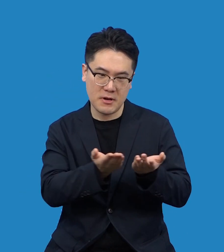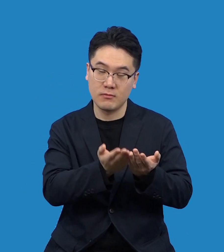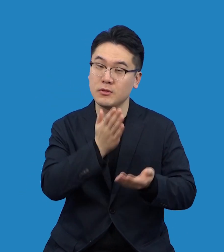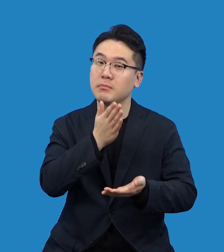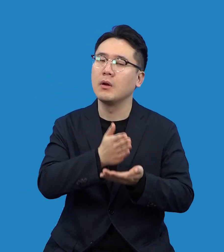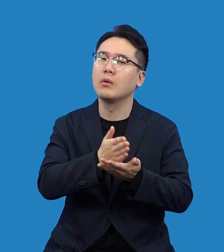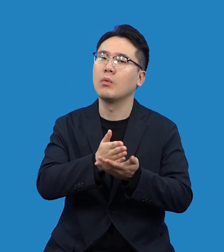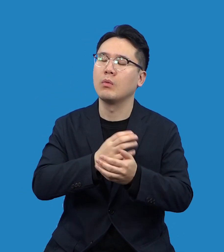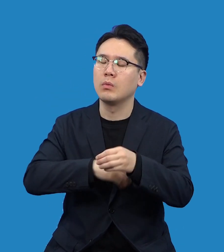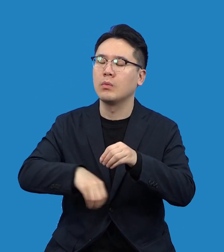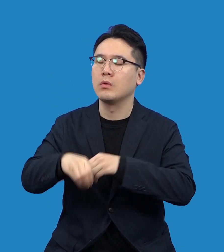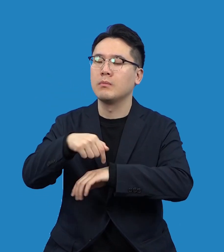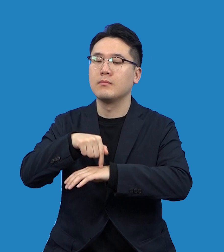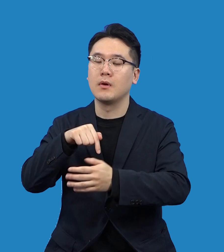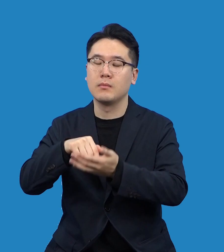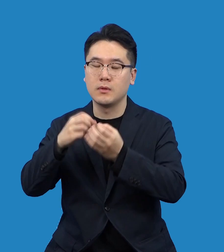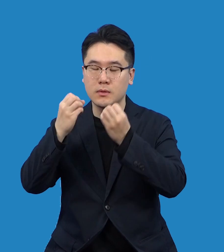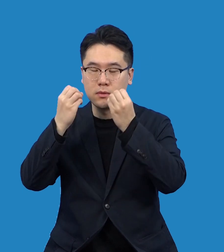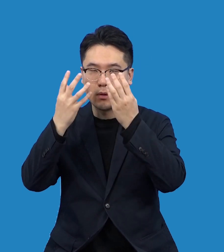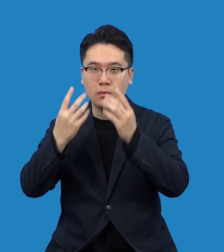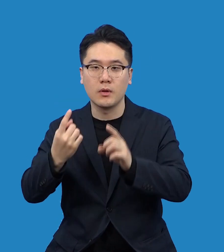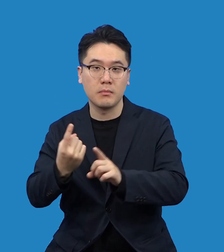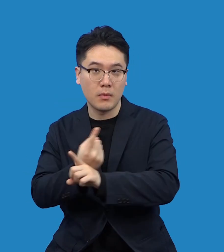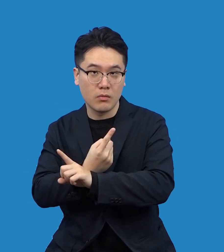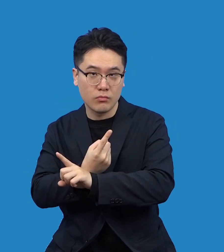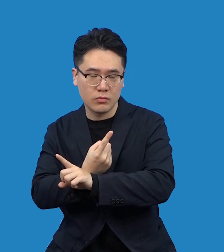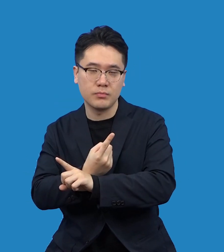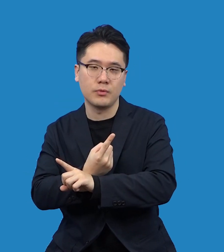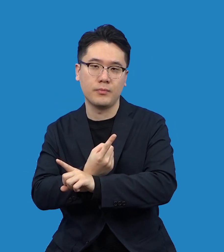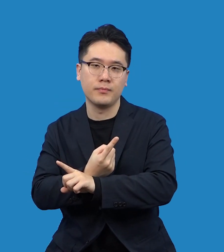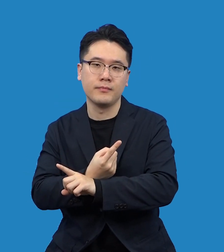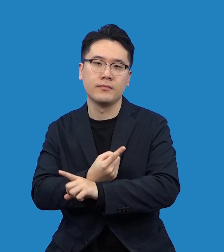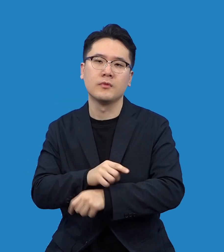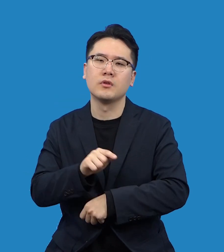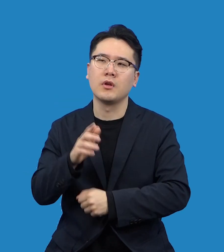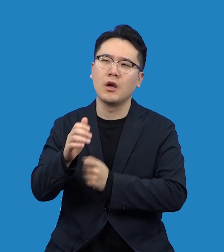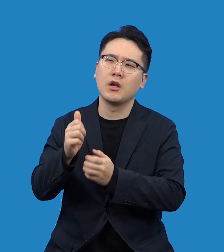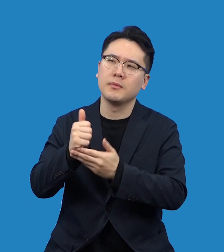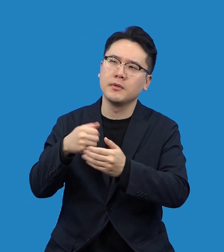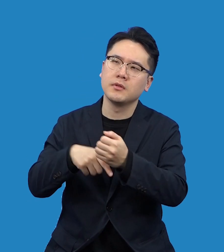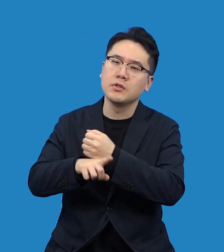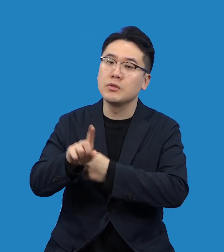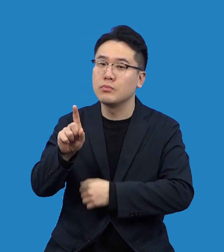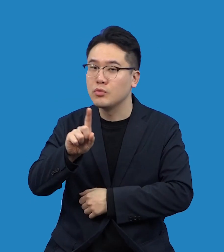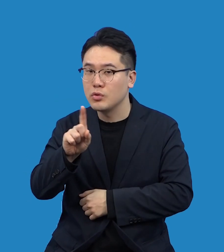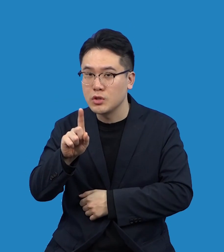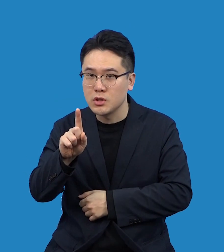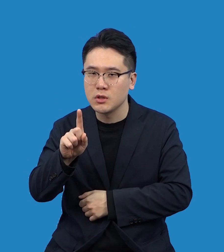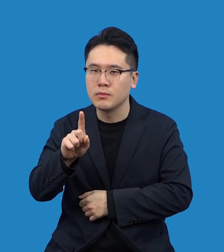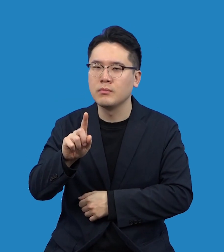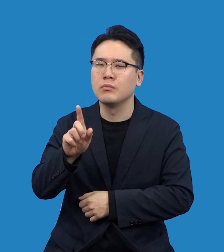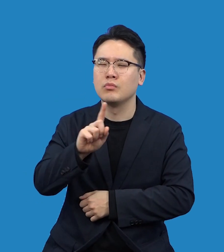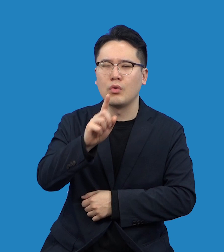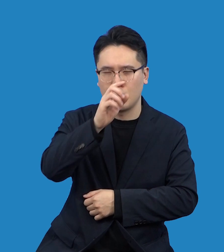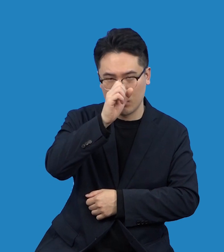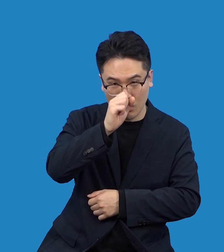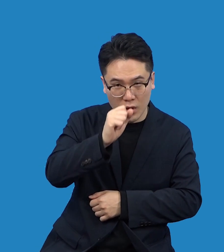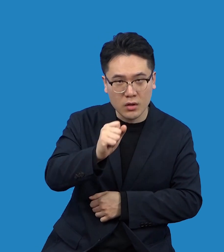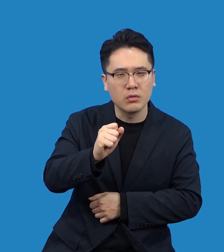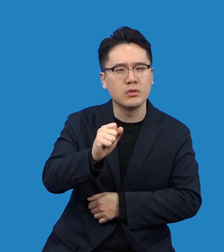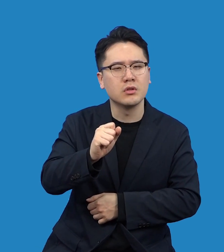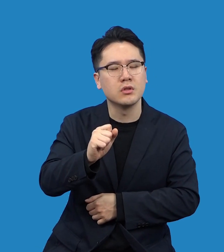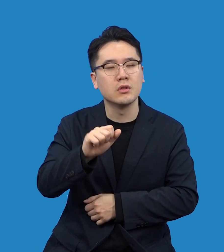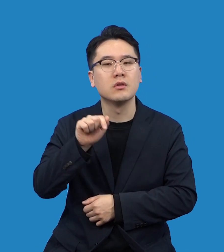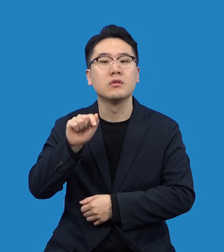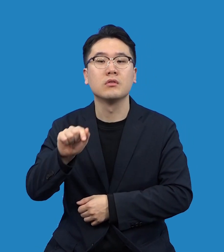마음을 새롭게 하여 확 바꾸십시오. 그리하여 하나님의 뜻이 무엇인지 곧 무엇이 선한지